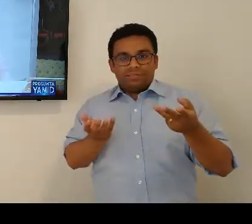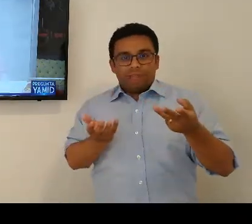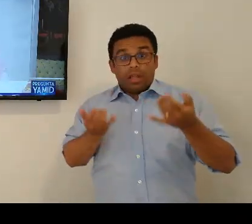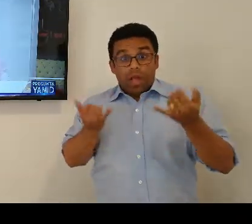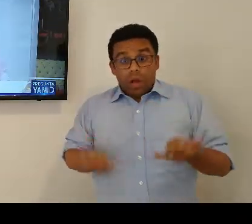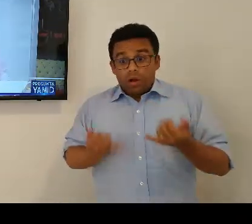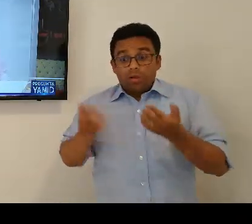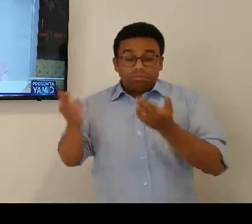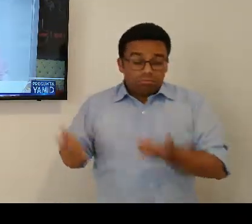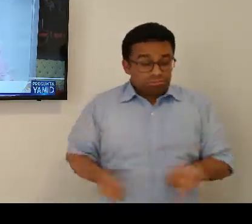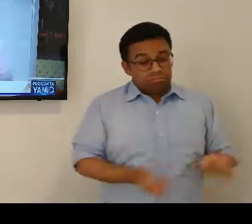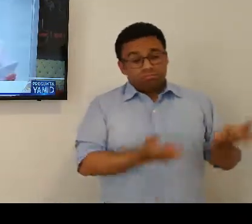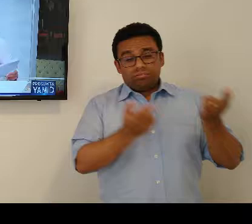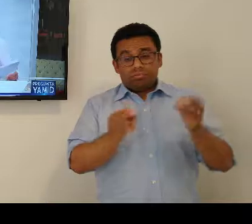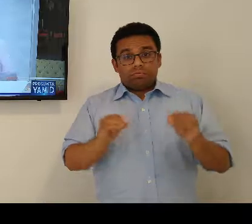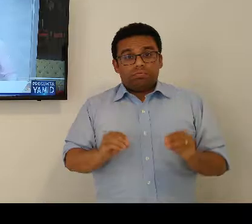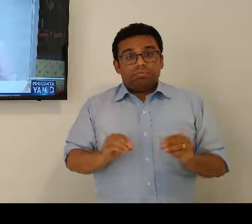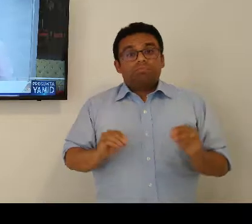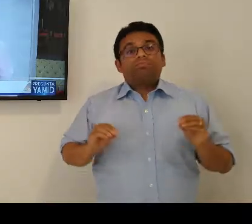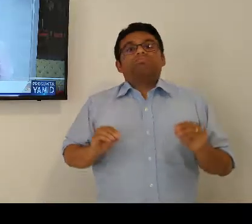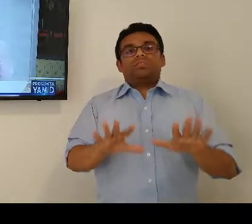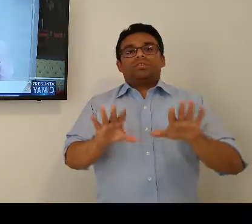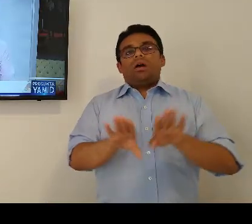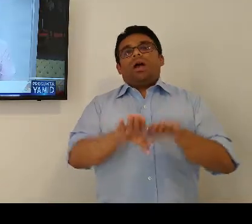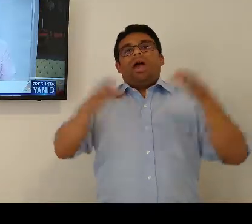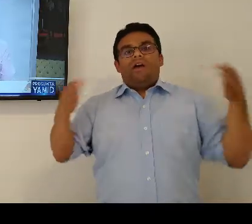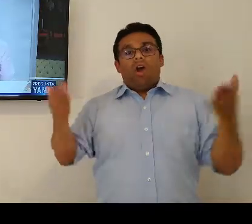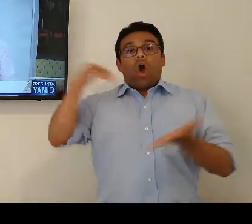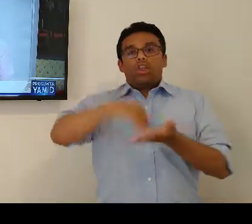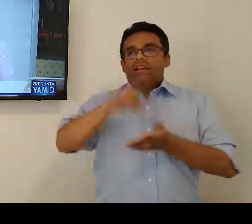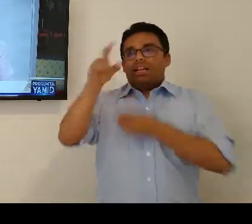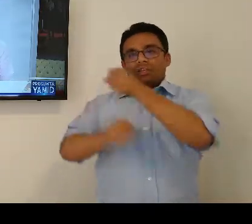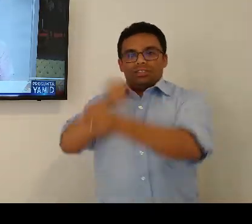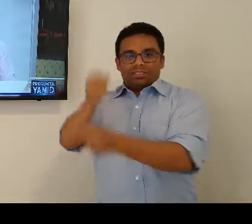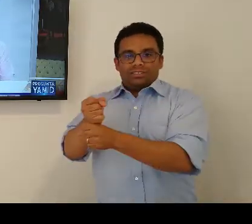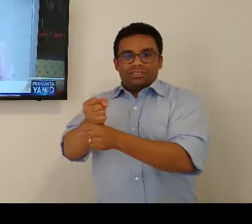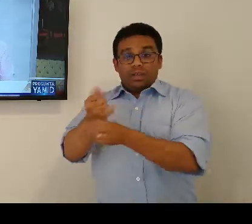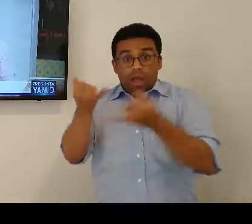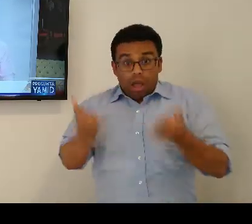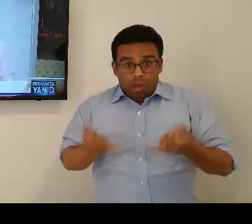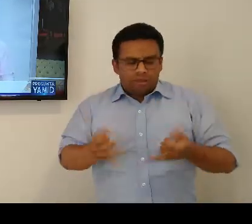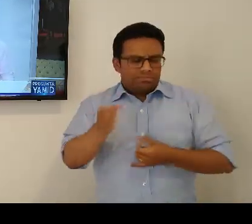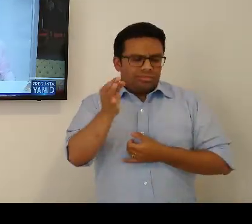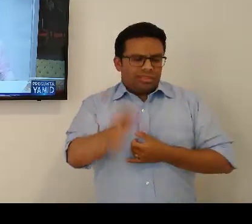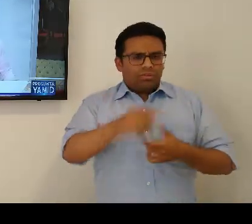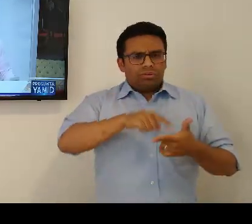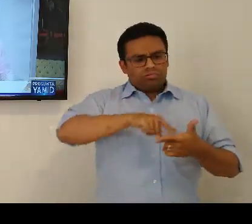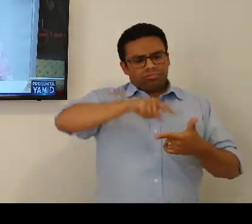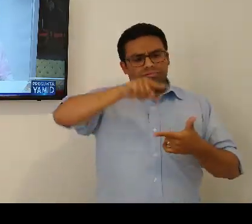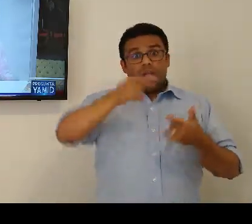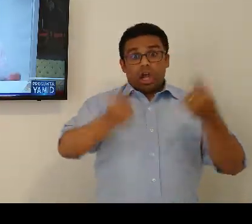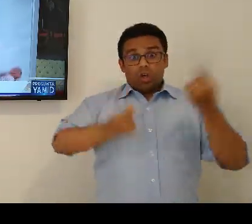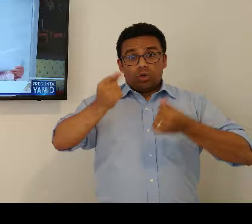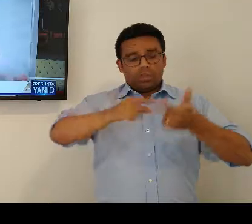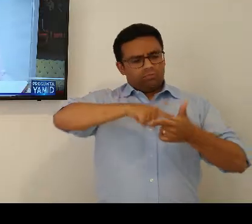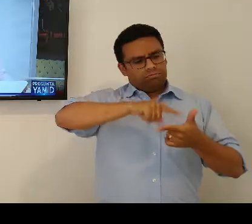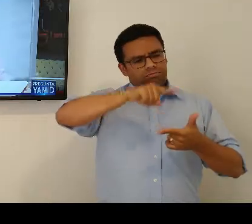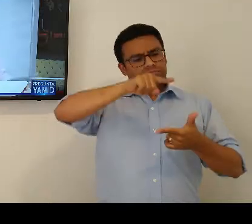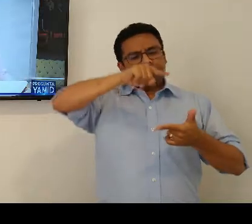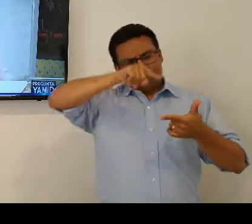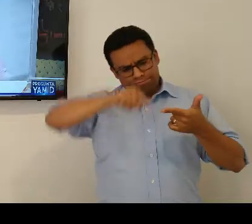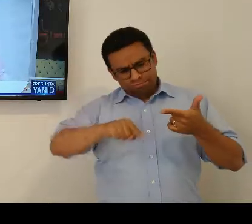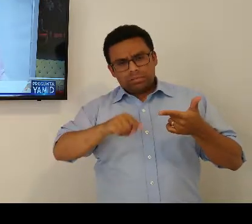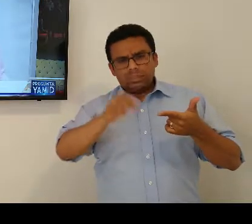reactivarlo el año entrante? Vamos a tener un decrecimiento económico este año, indudablemente, pero cuando pasemos realmente cuál es